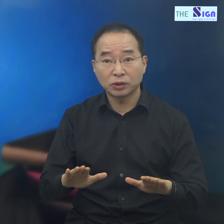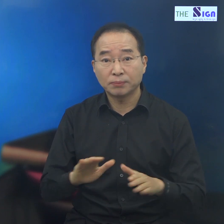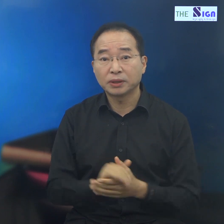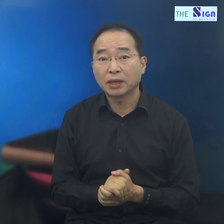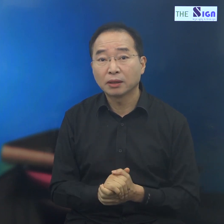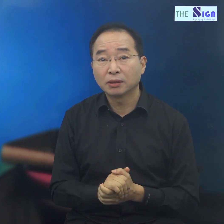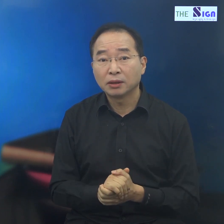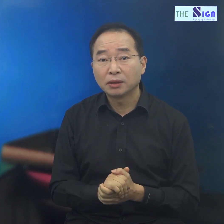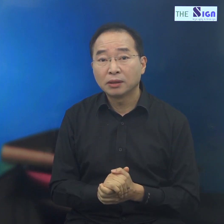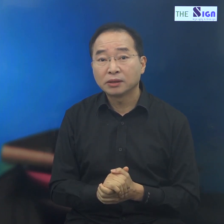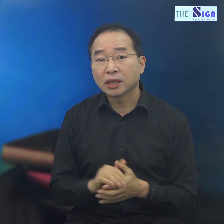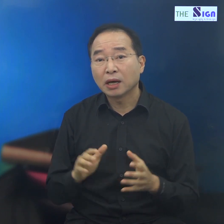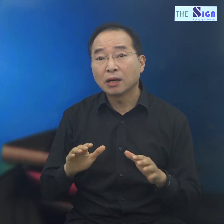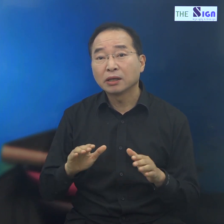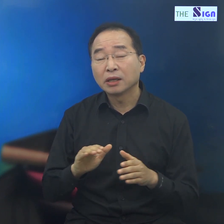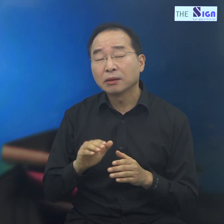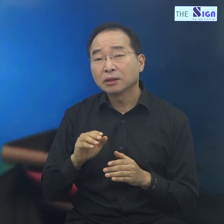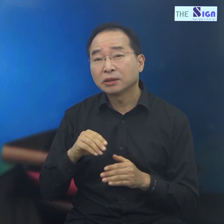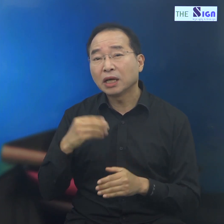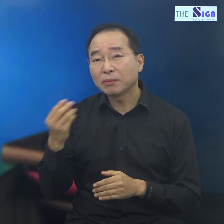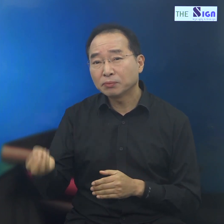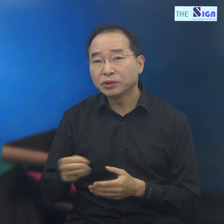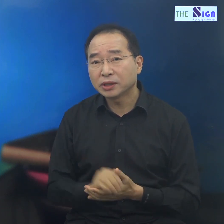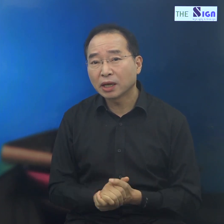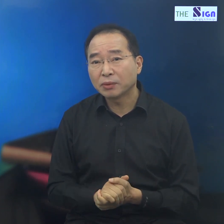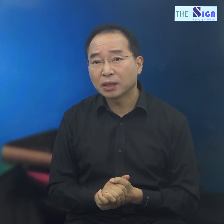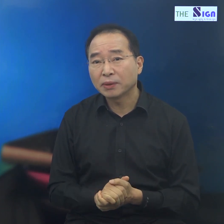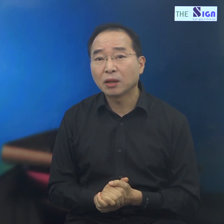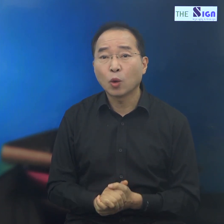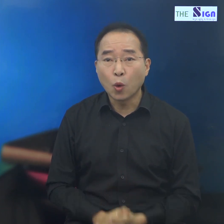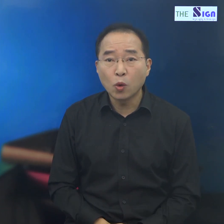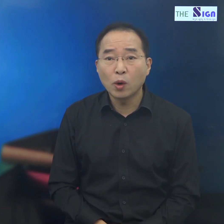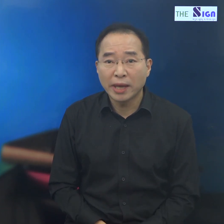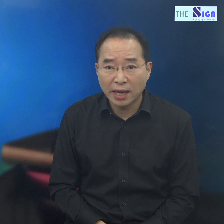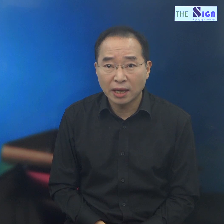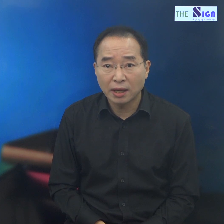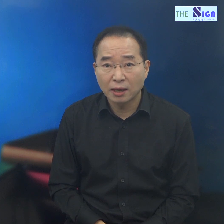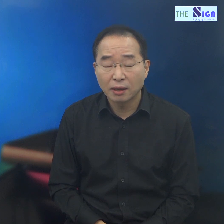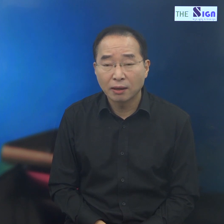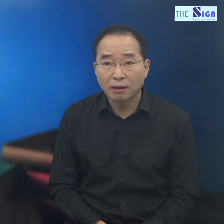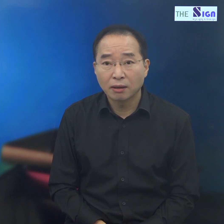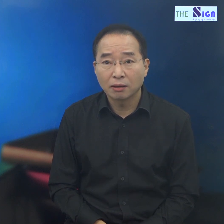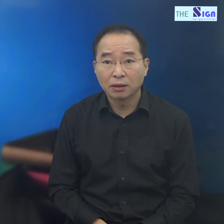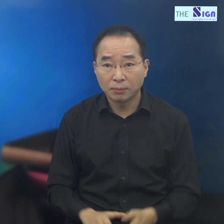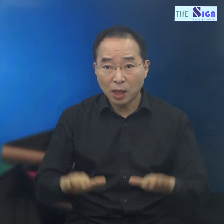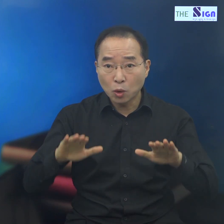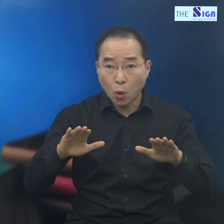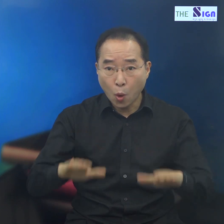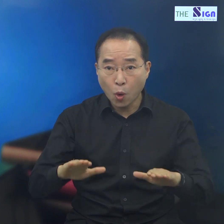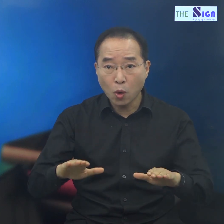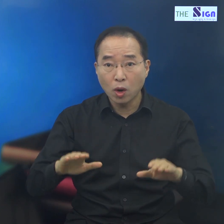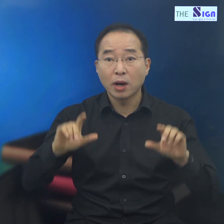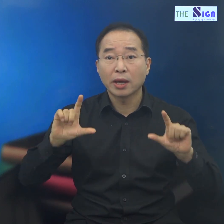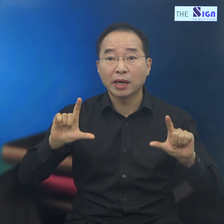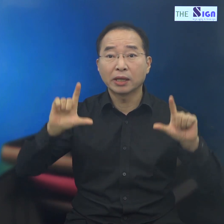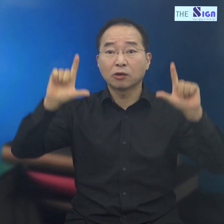됩니다. 자, 그 다음에 문제가 뭐냐면 올해. 그러면 올해라고